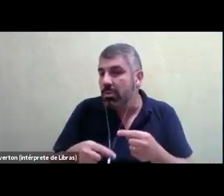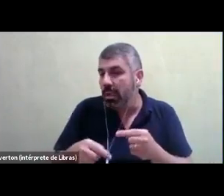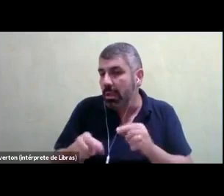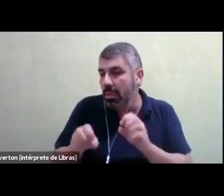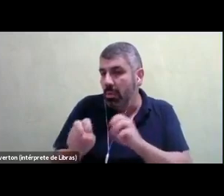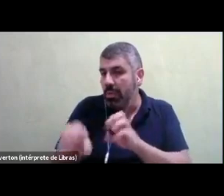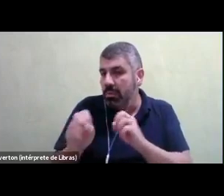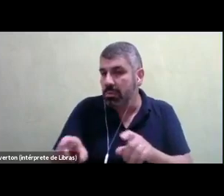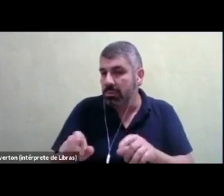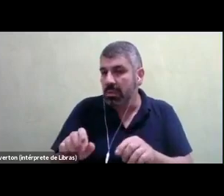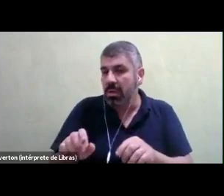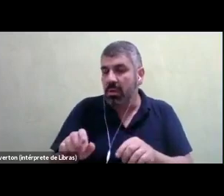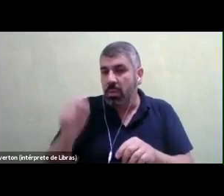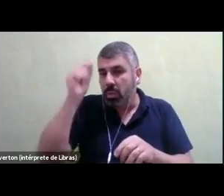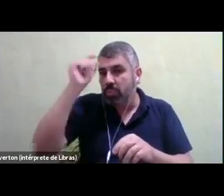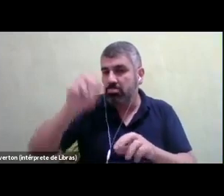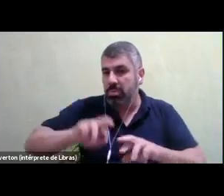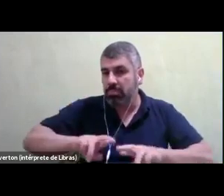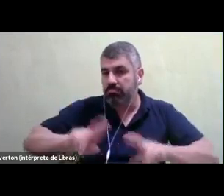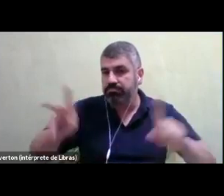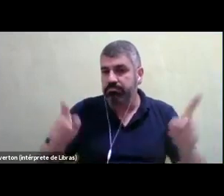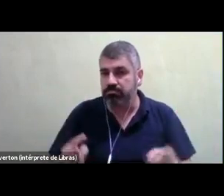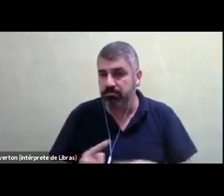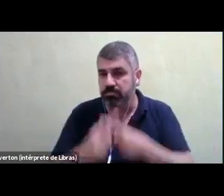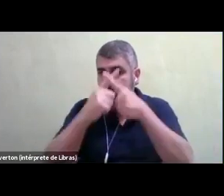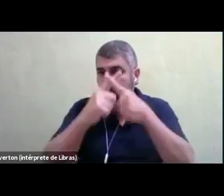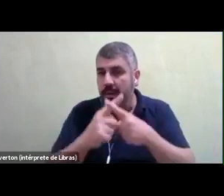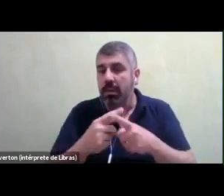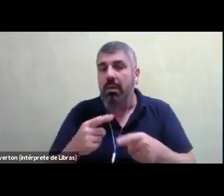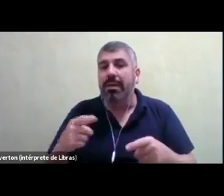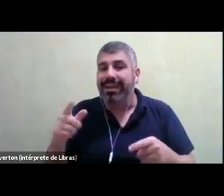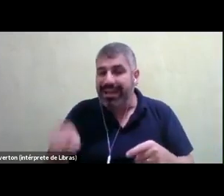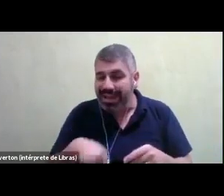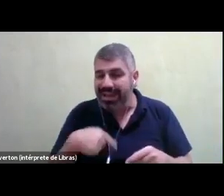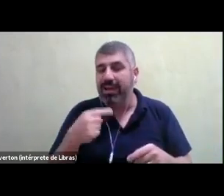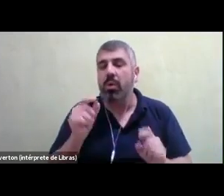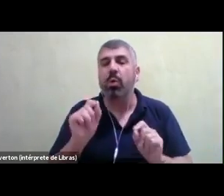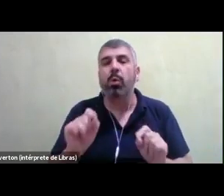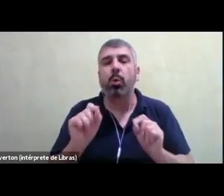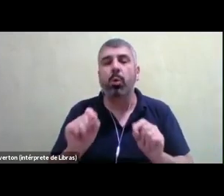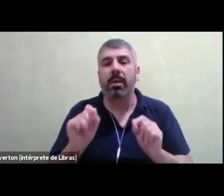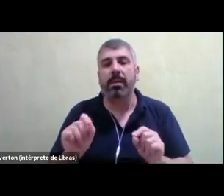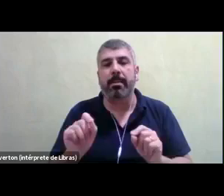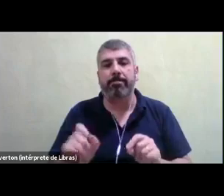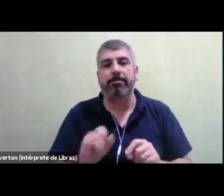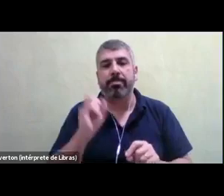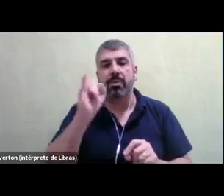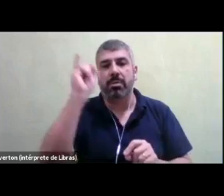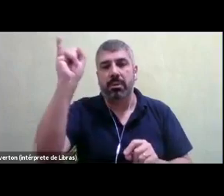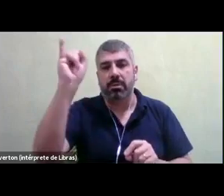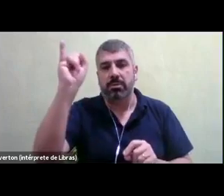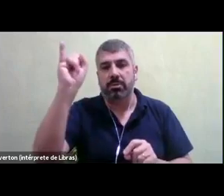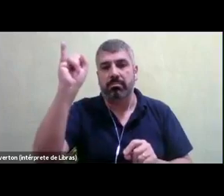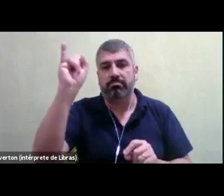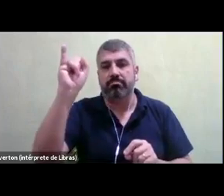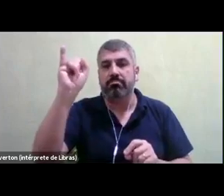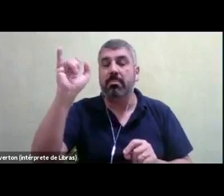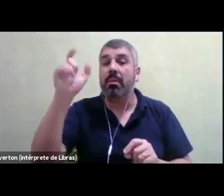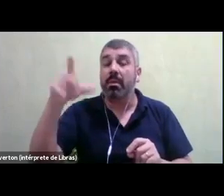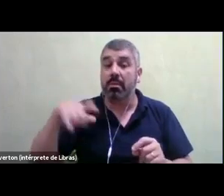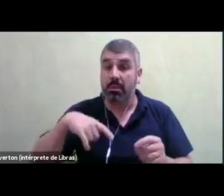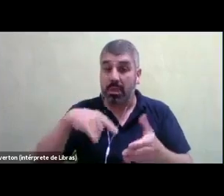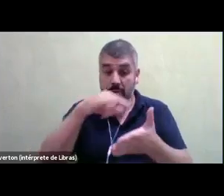interculturais, esse processo é muito importante, né, que esteja registrado no